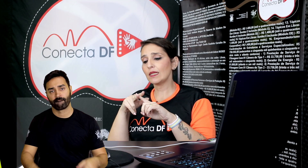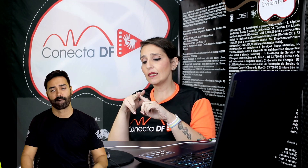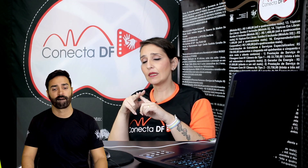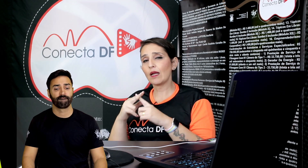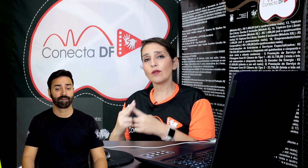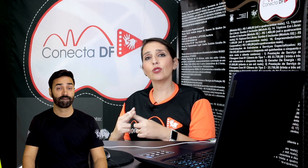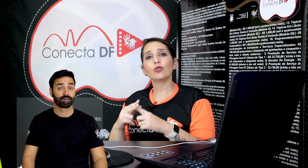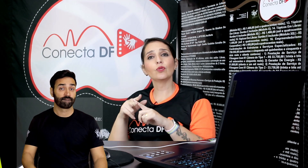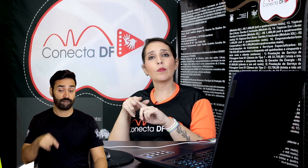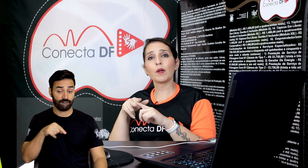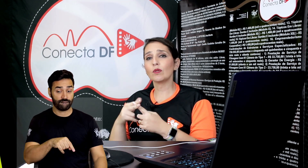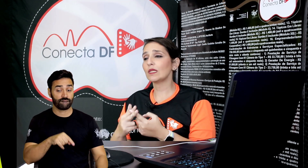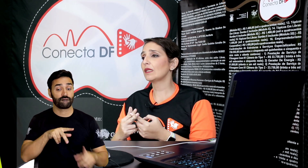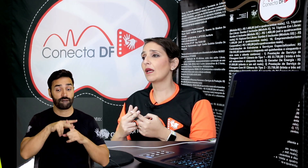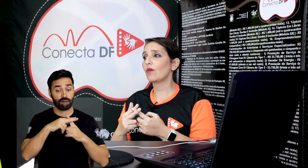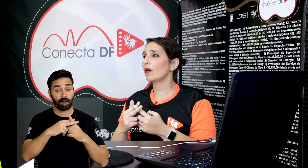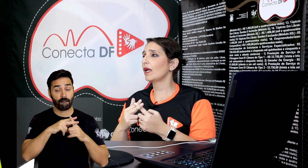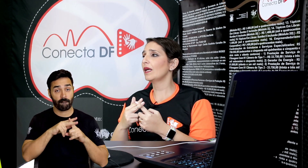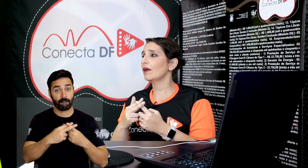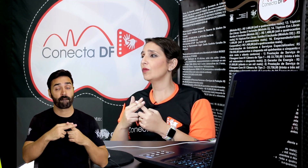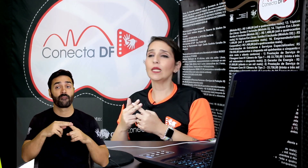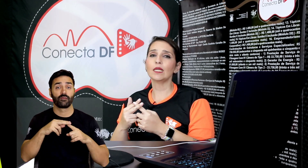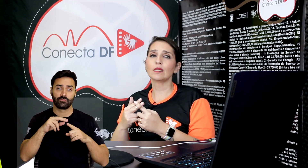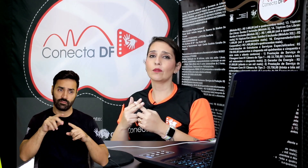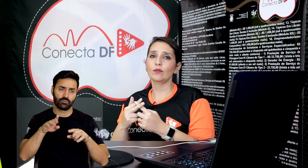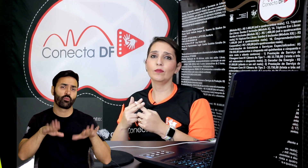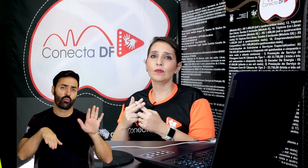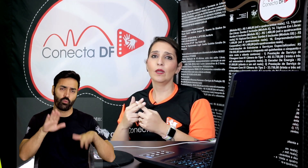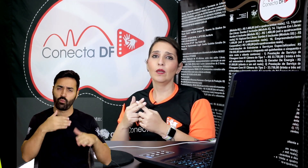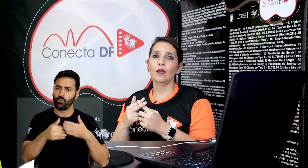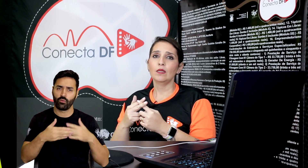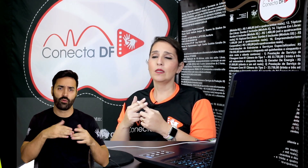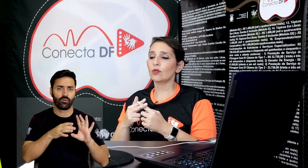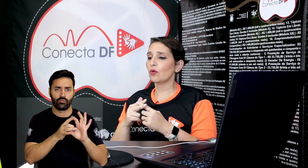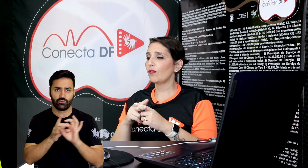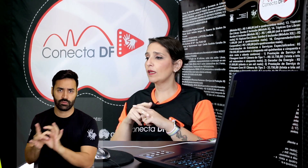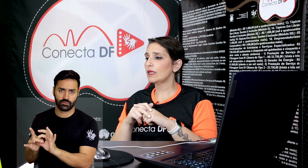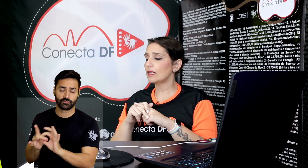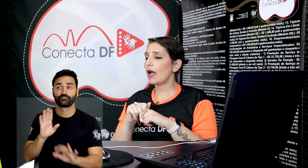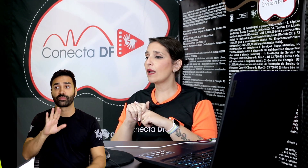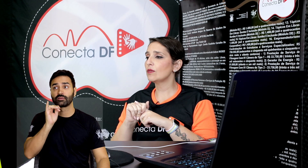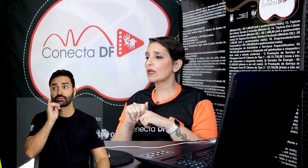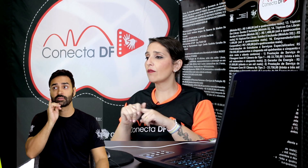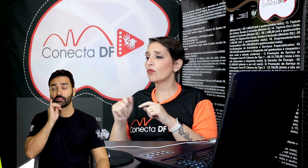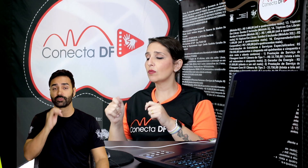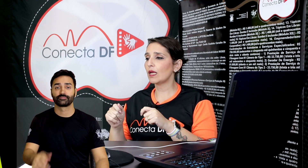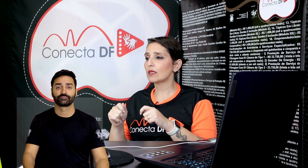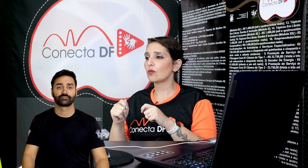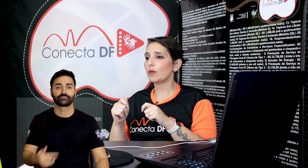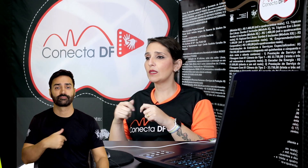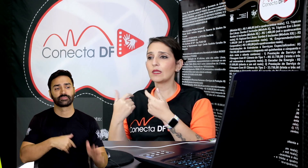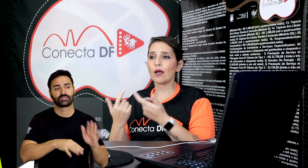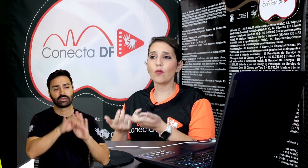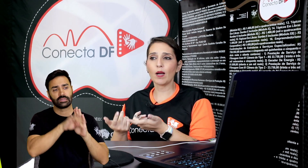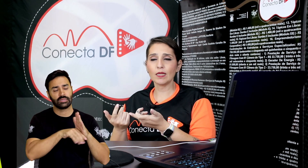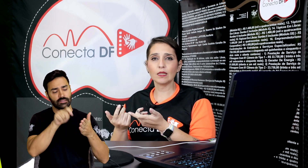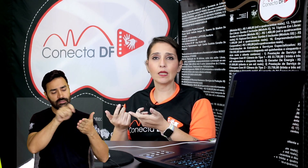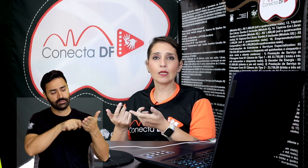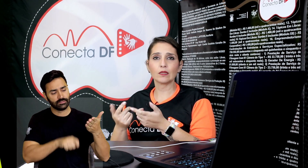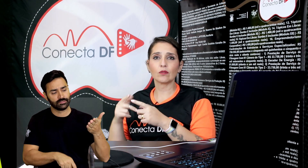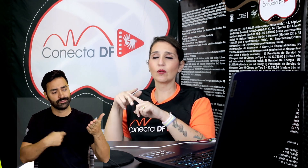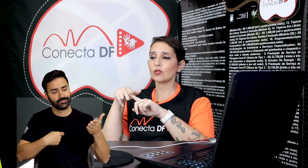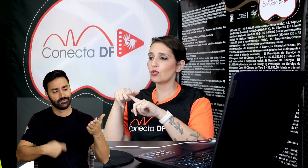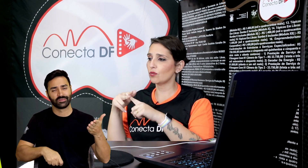engraçado que esse sinal a gente usa para consertar em qualquer contexto. Se eu estou falando assim, eu escrevi um texto, preciso arrumar